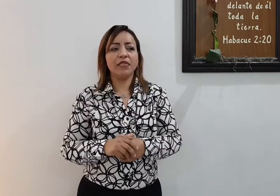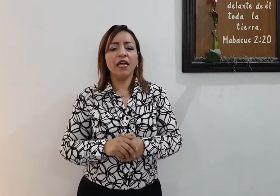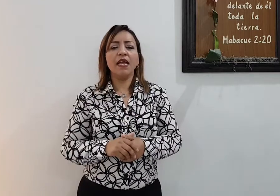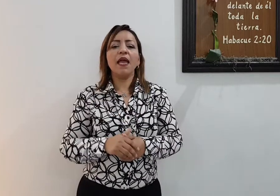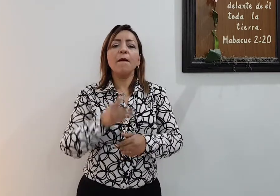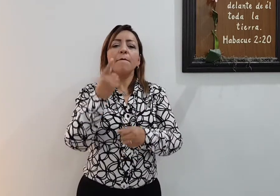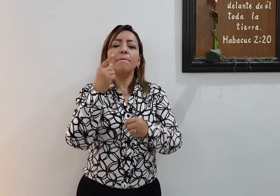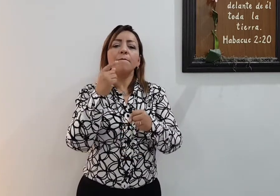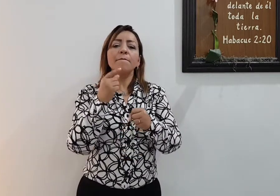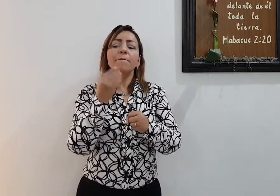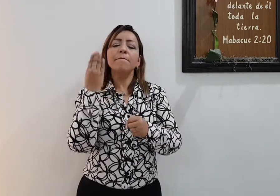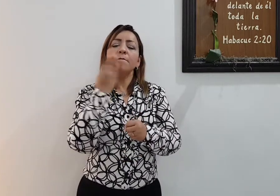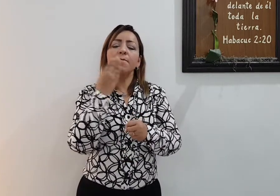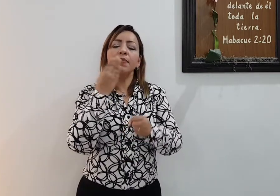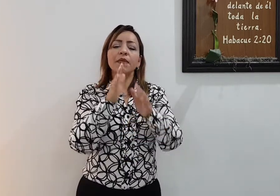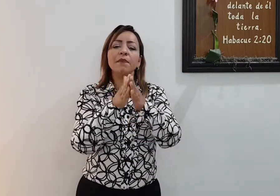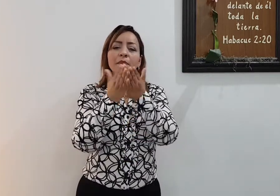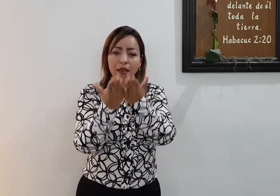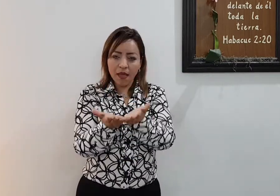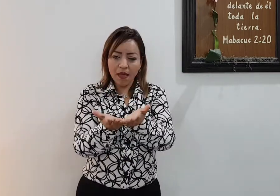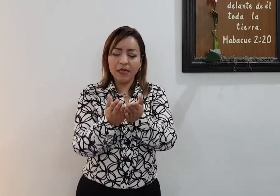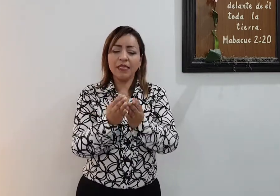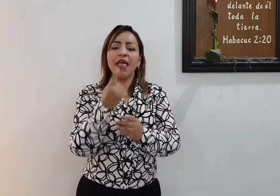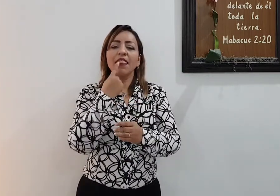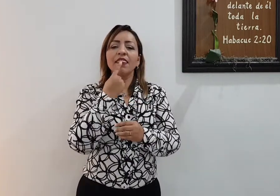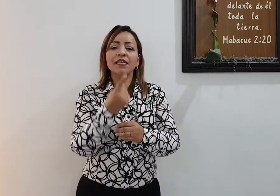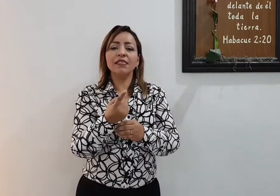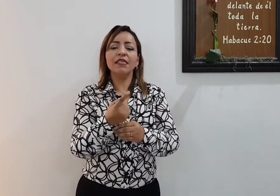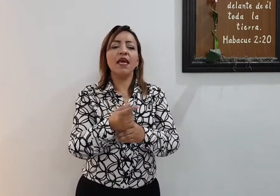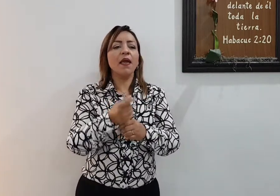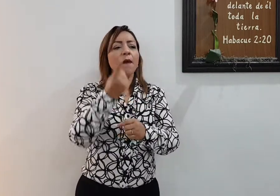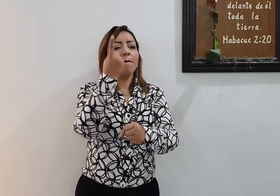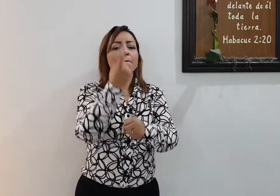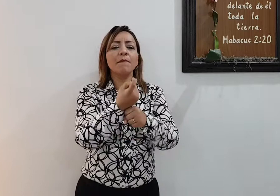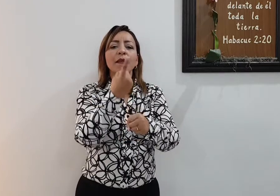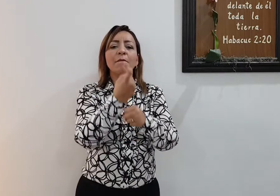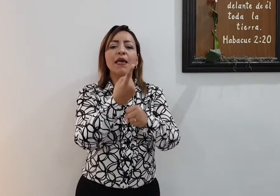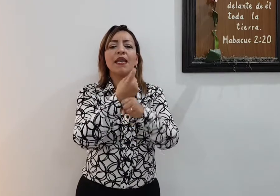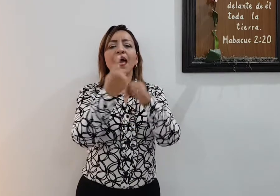Tesalonicenses 5:17. Para los que dicen, es que a mí yo no me aprendo ningún